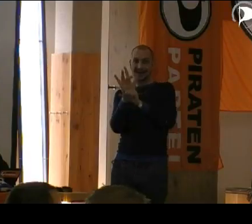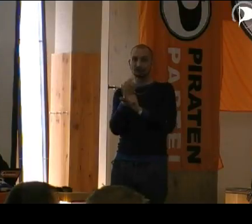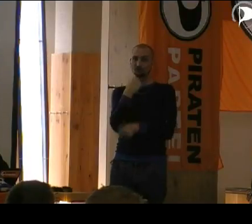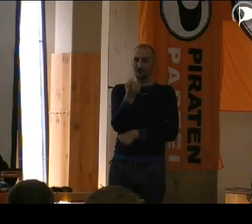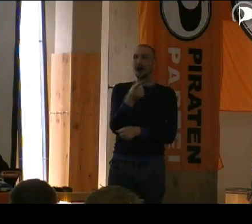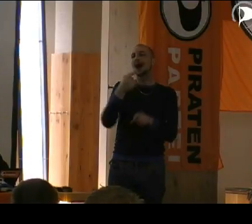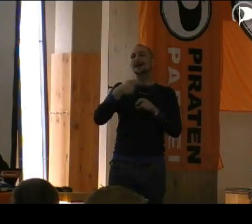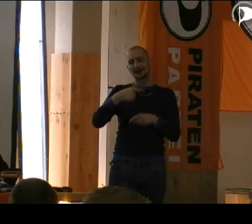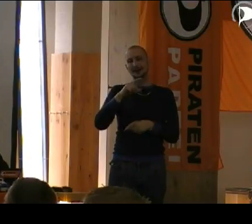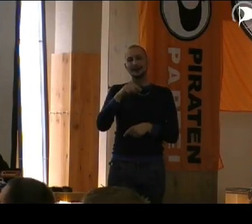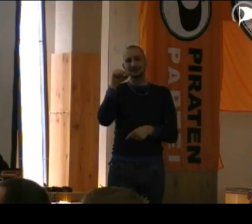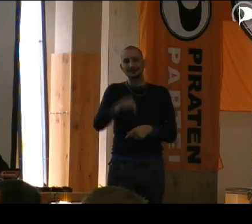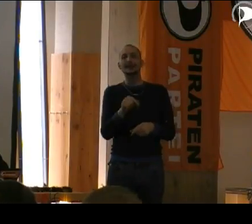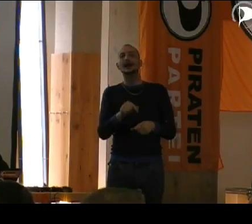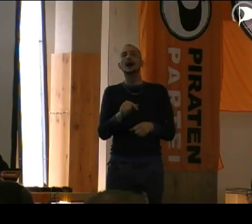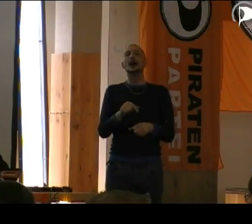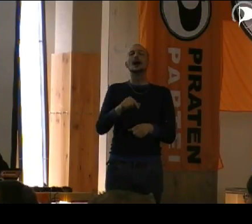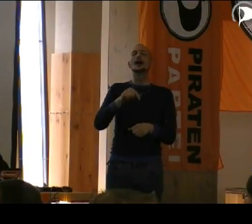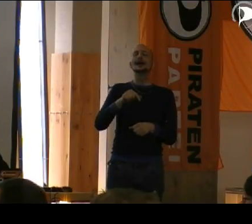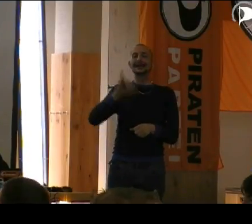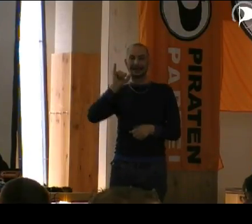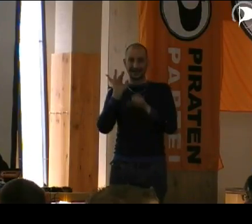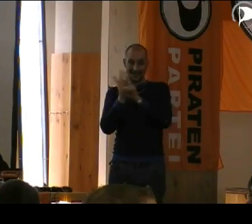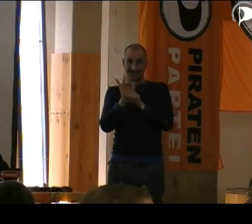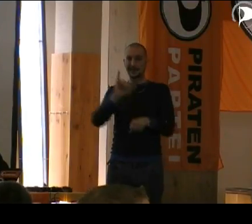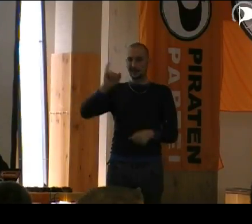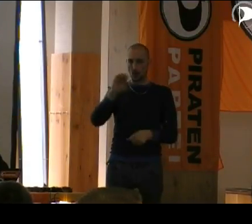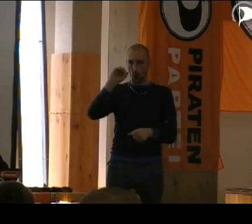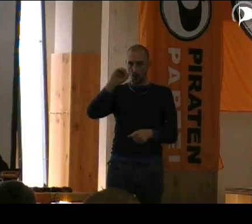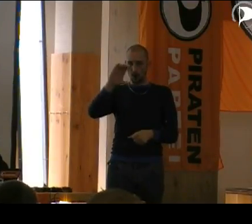hipp das gegen jochen brucker als war weiter